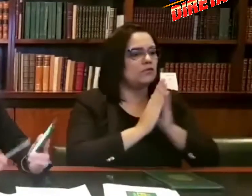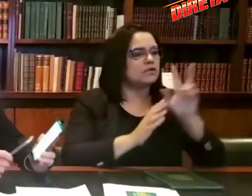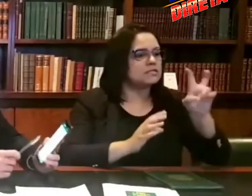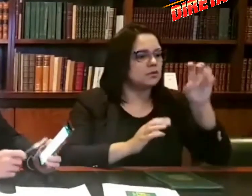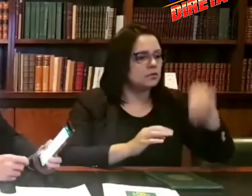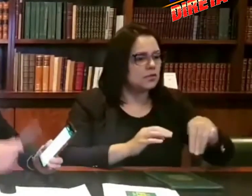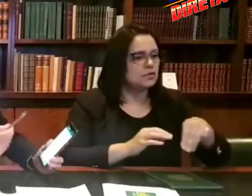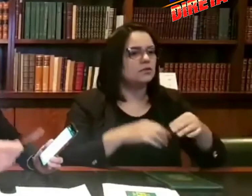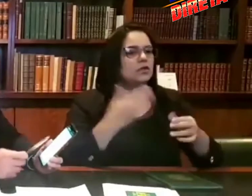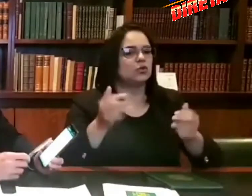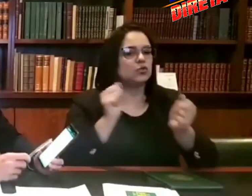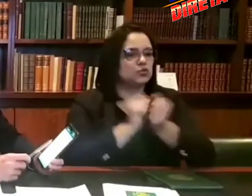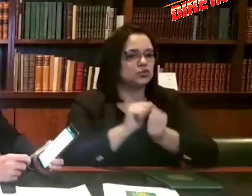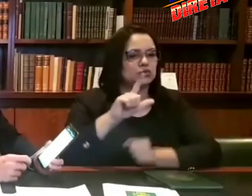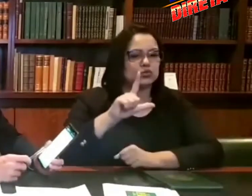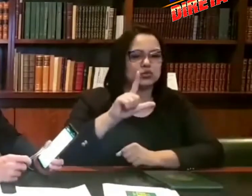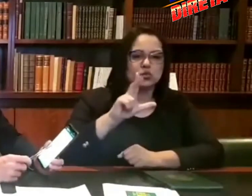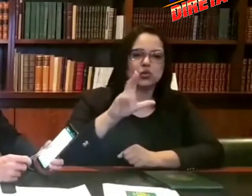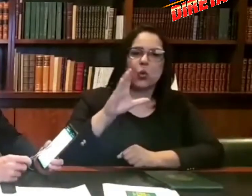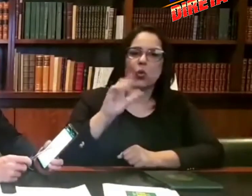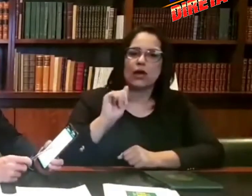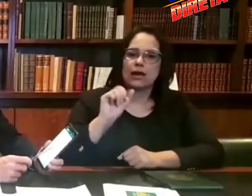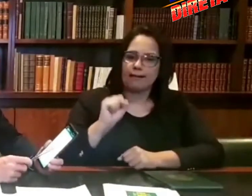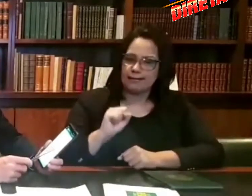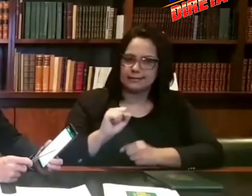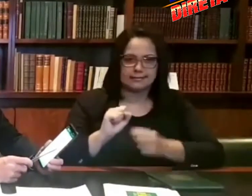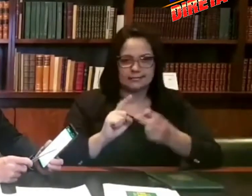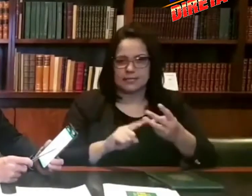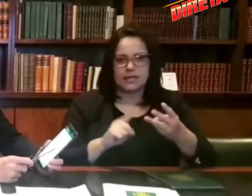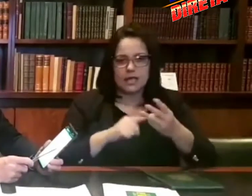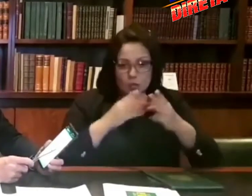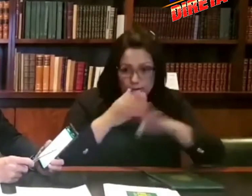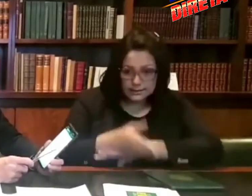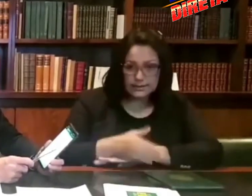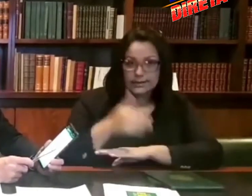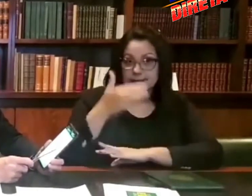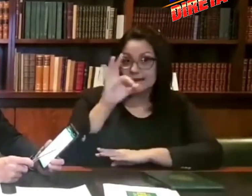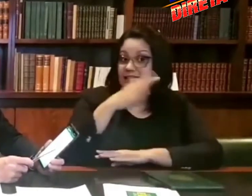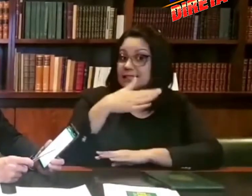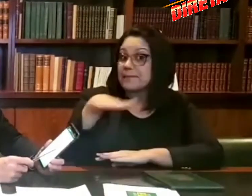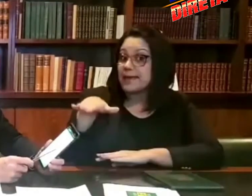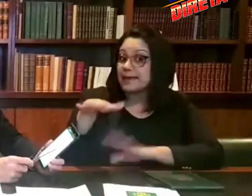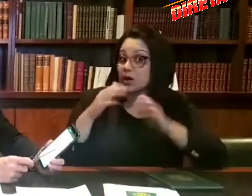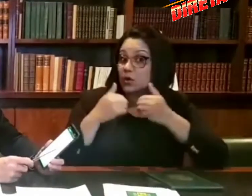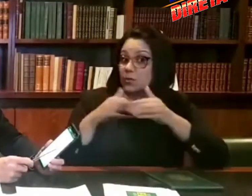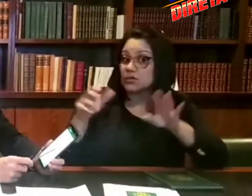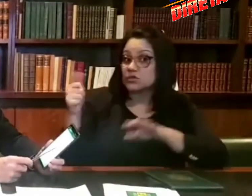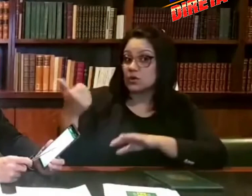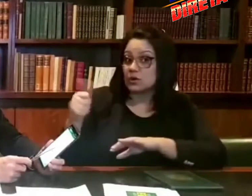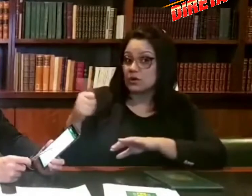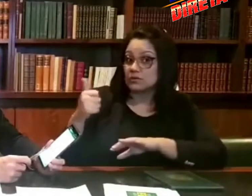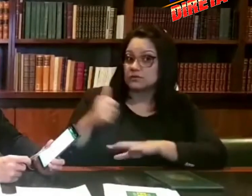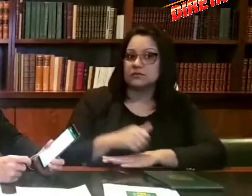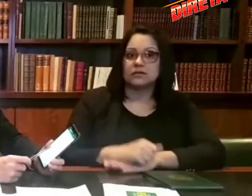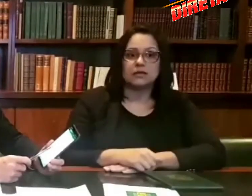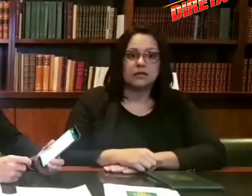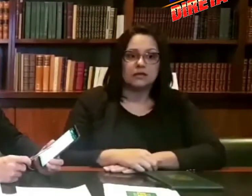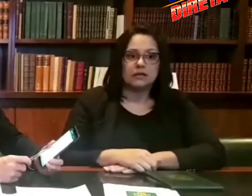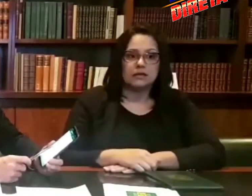você. Estou com o Lucas, não sei quem é o Lucas aqui. Deixa eu entrar, só 5 minutos, 10h30. A coletiva foi às 11.